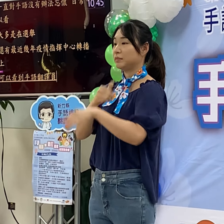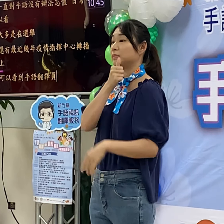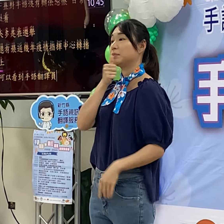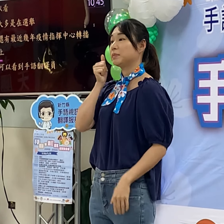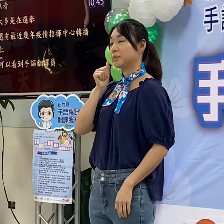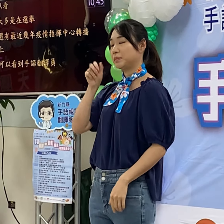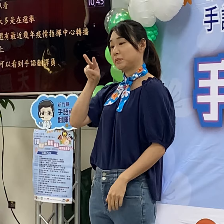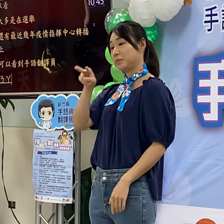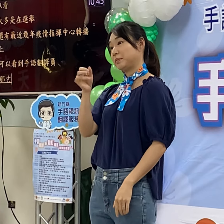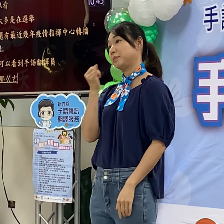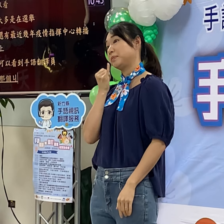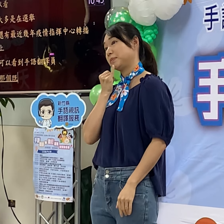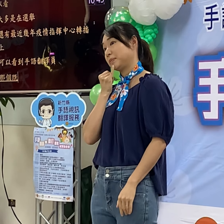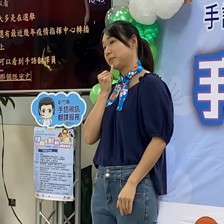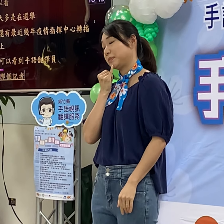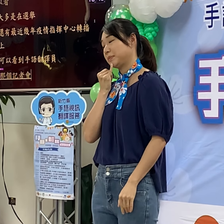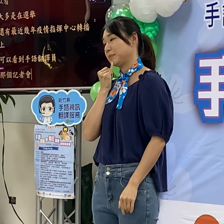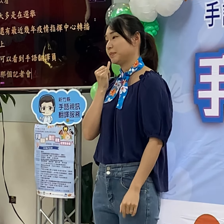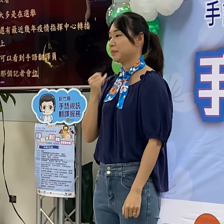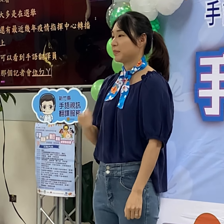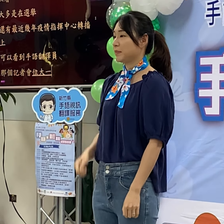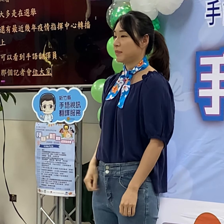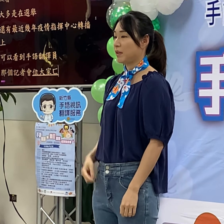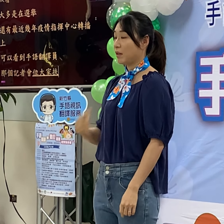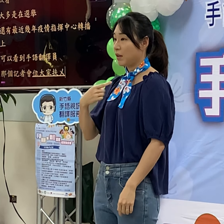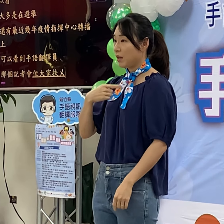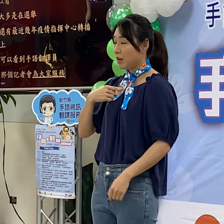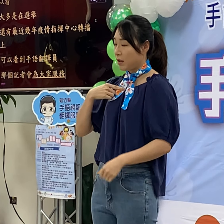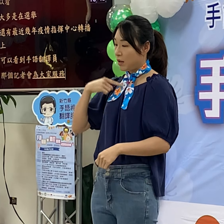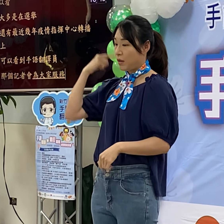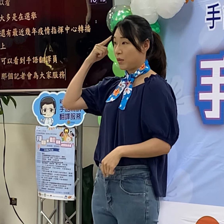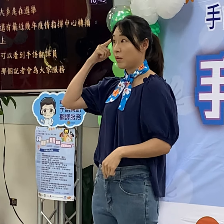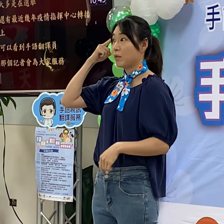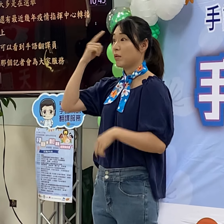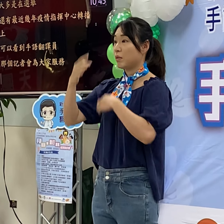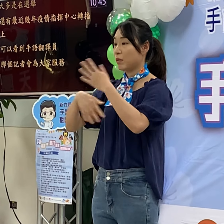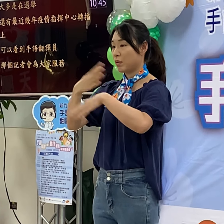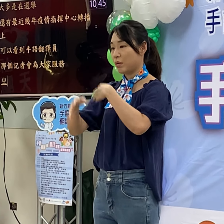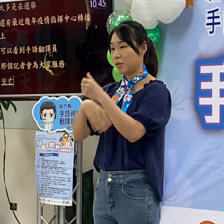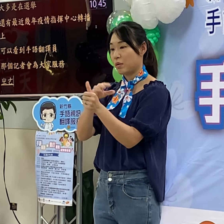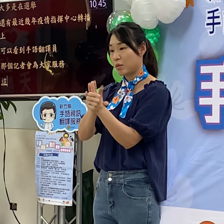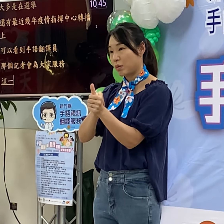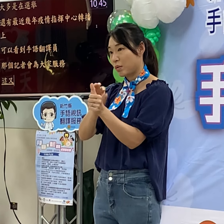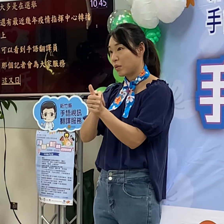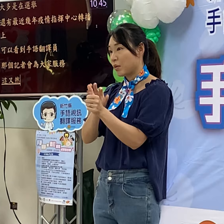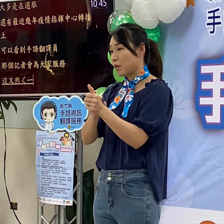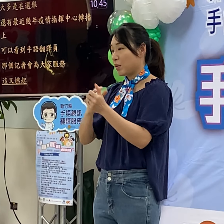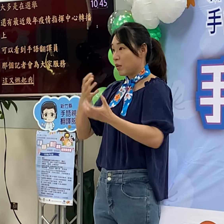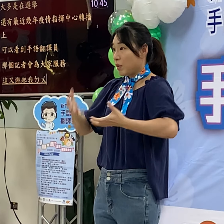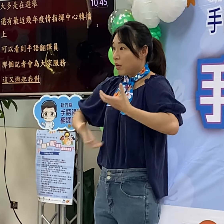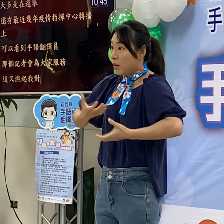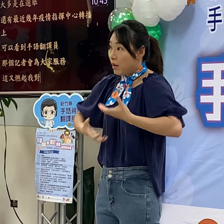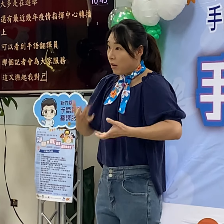那个记者会为大家来服务，这又燃起了我对手语的热